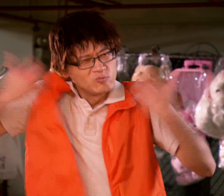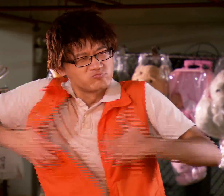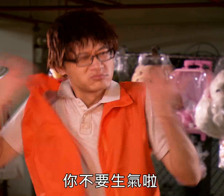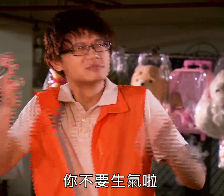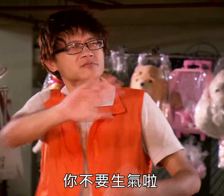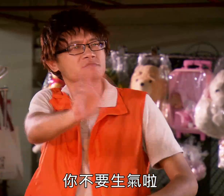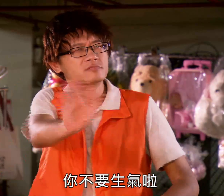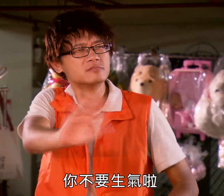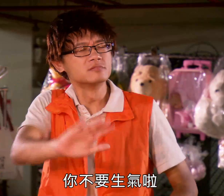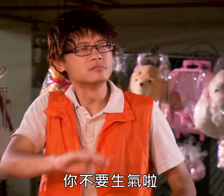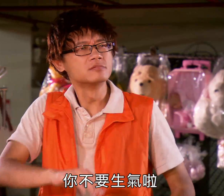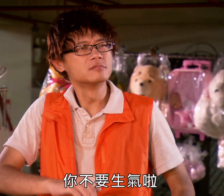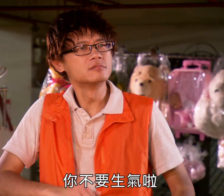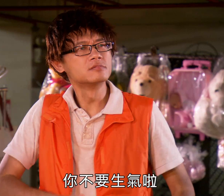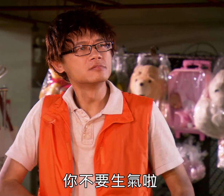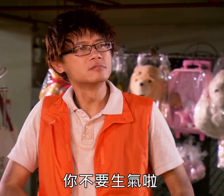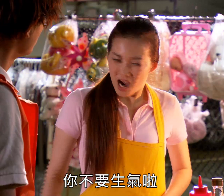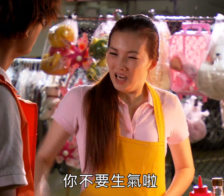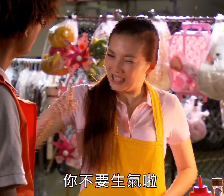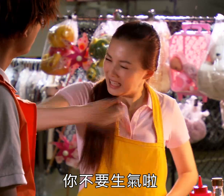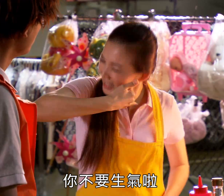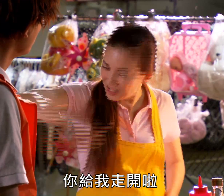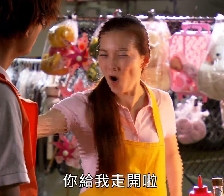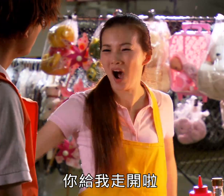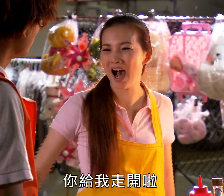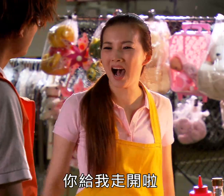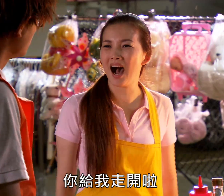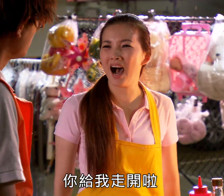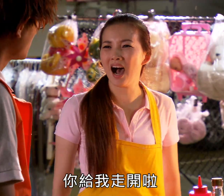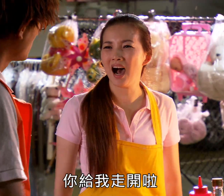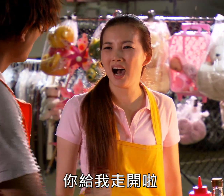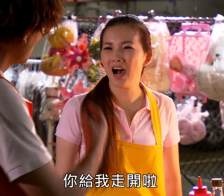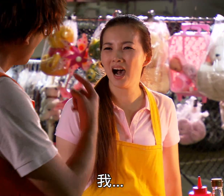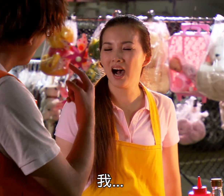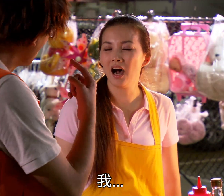你不要生气啦！ 你给我走开啦！